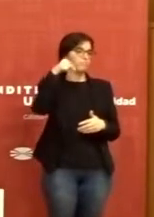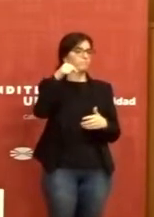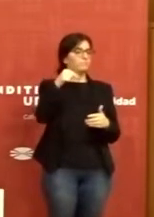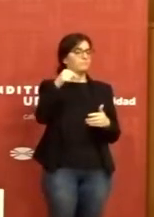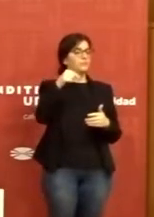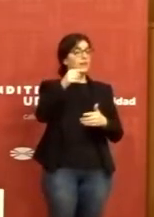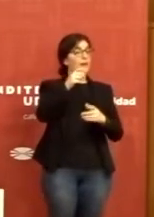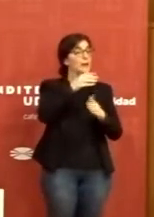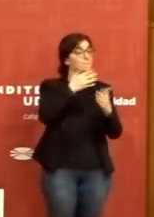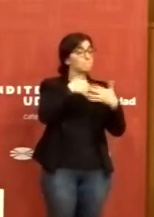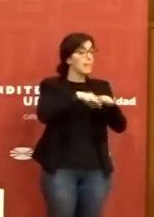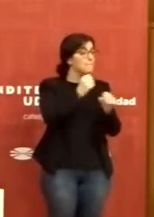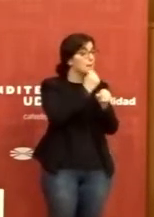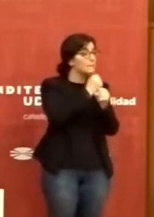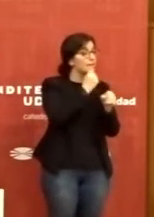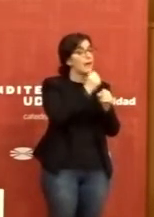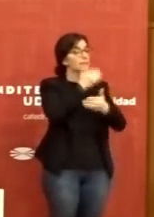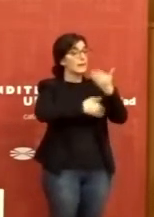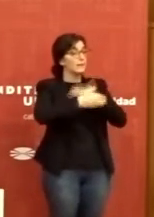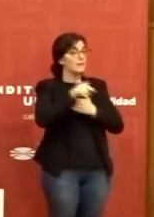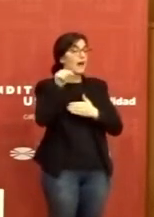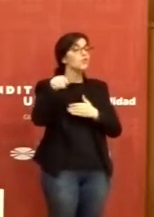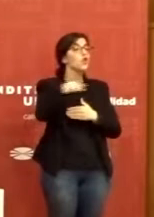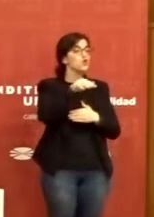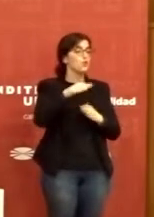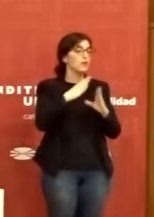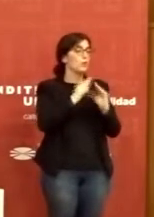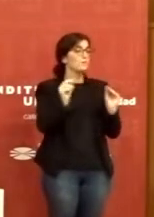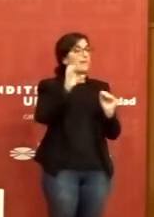APSA de la Universidad Miguel Hernández de Elche, es una universidad pública.